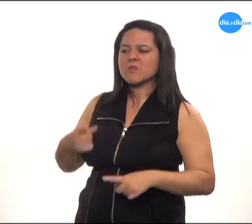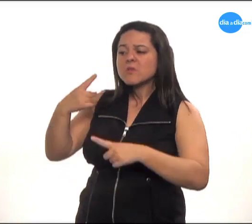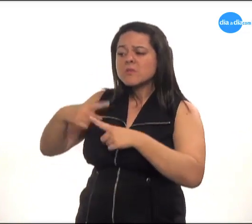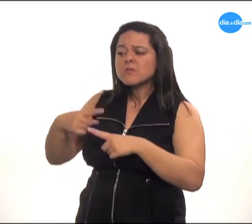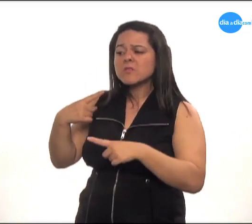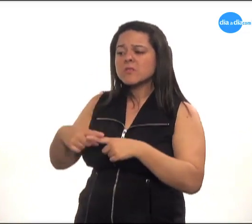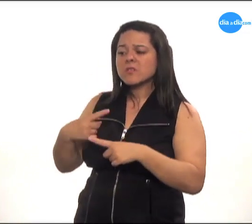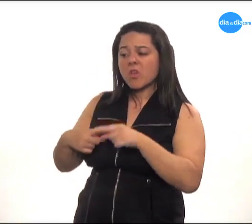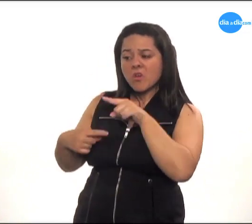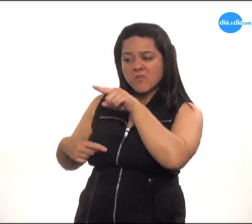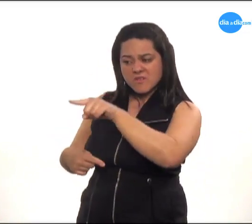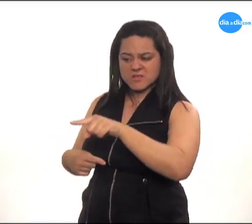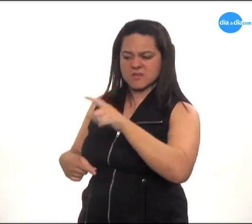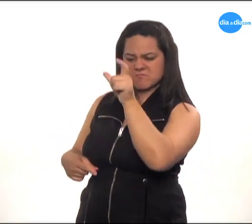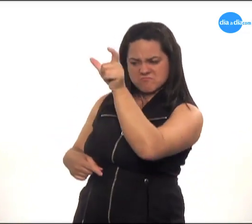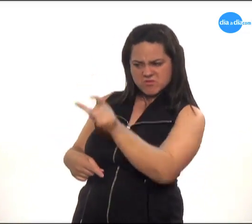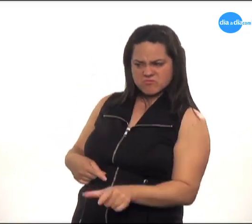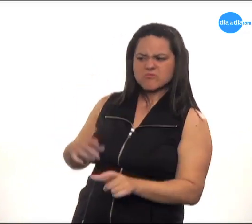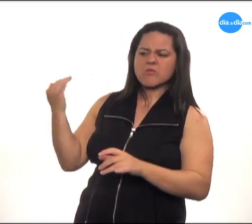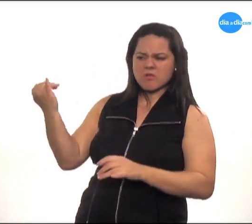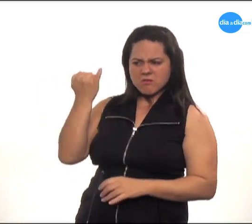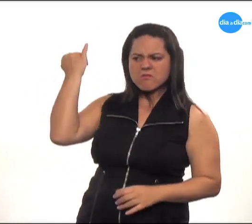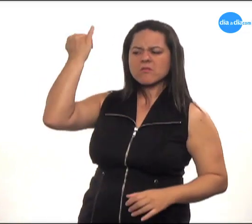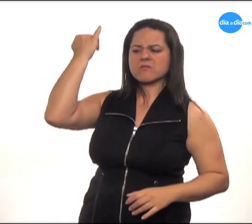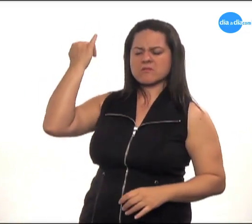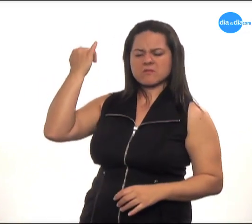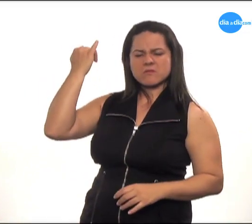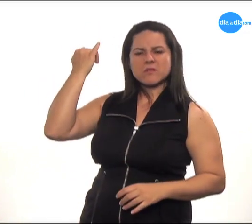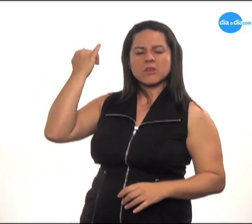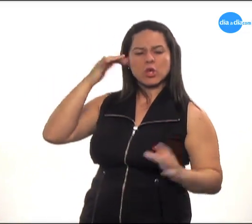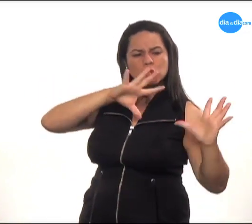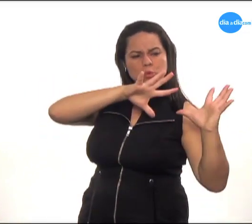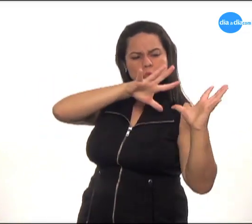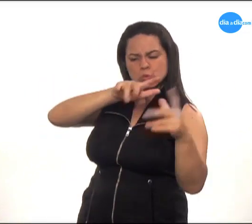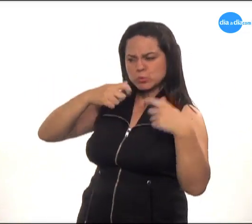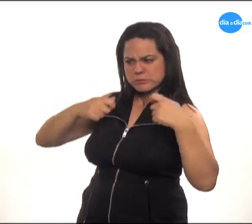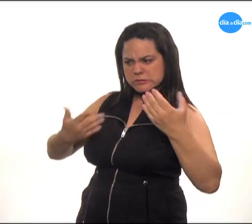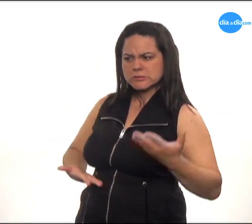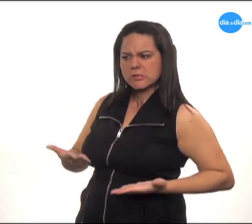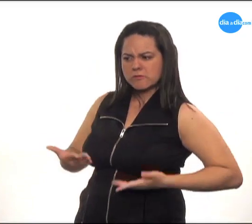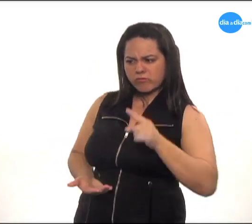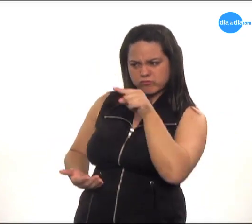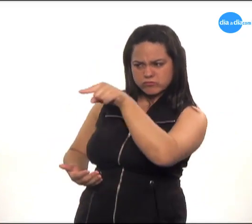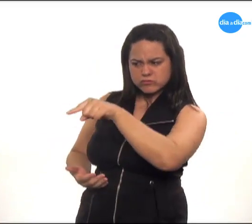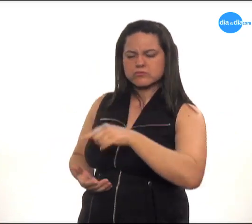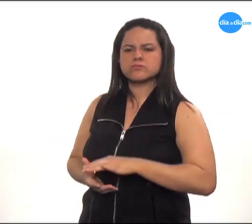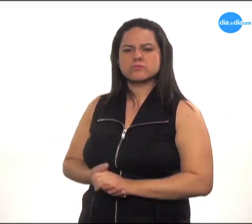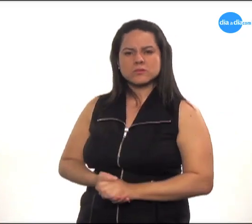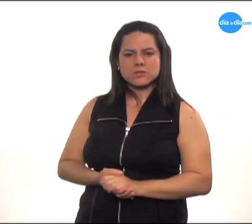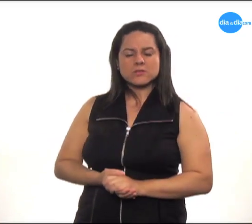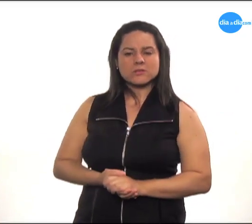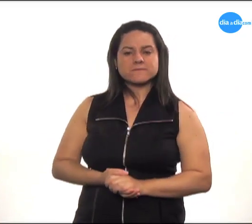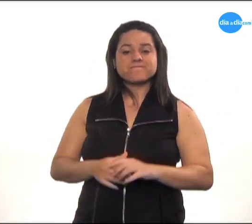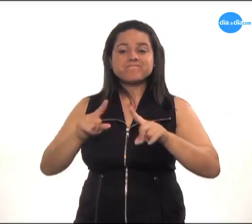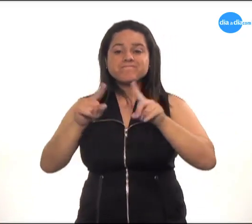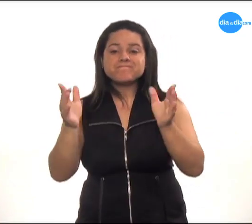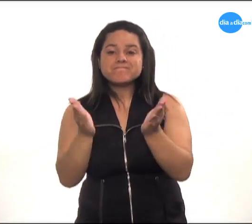Afinal de contas, você é um cara tão importante. A Bíblia nos ensina que o propósito de Deus